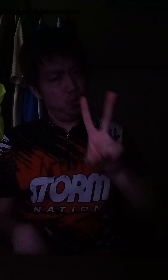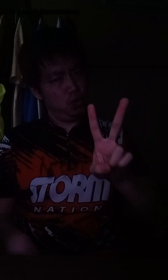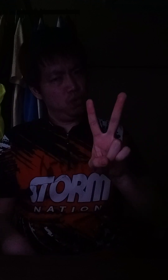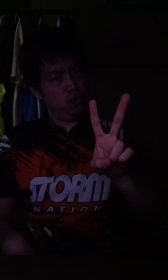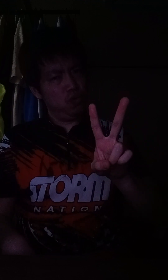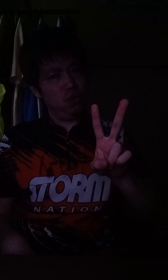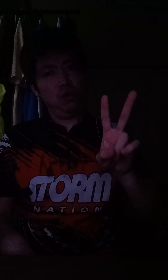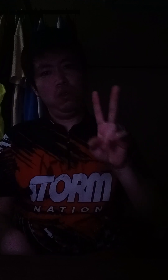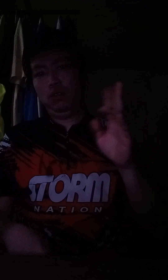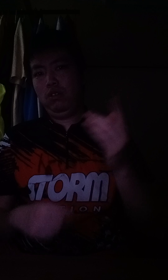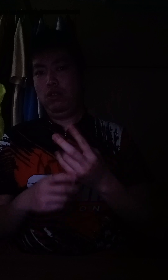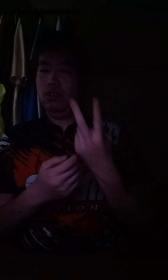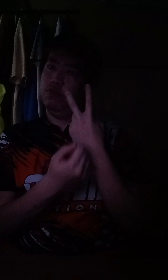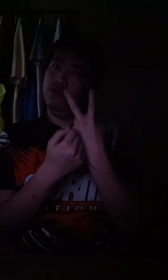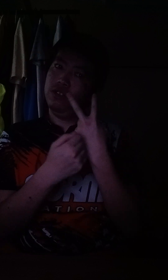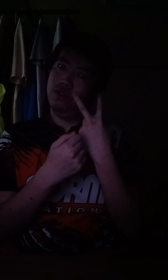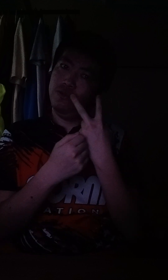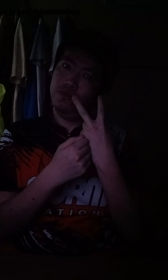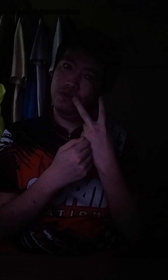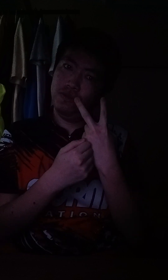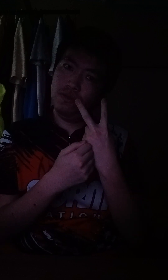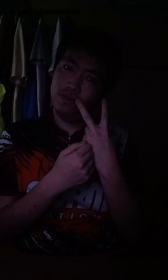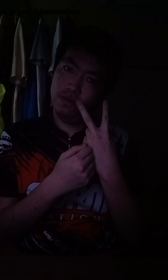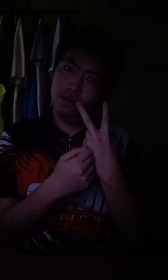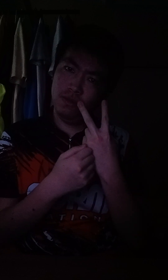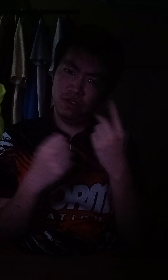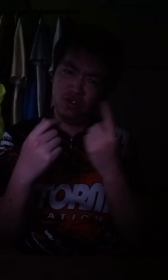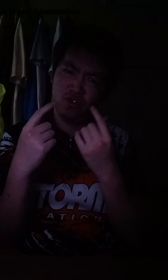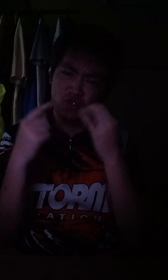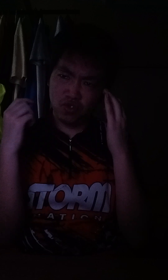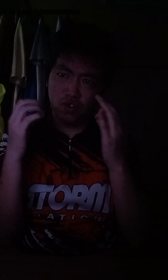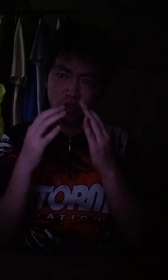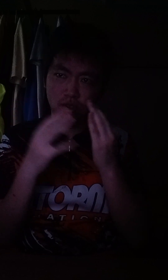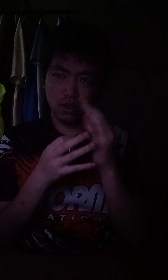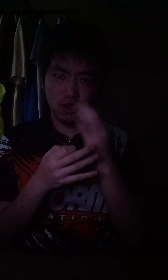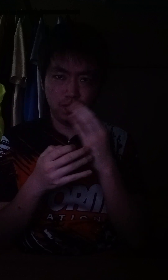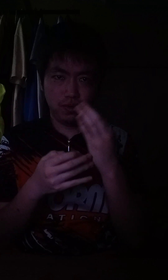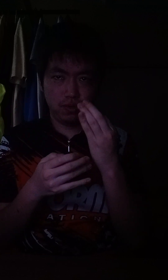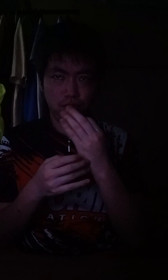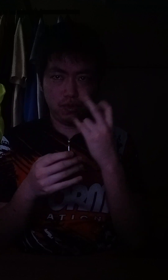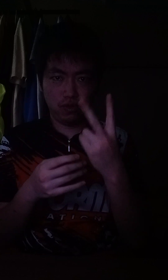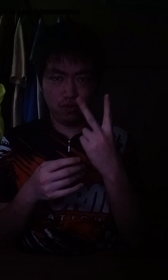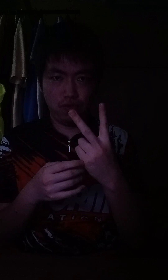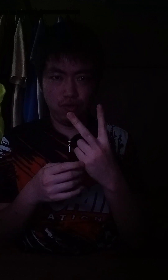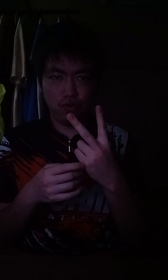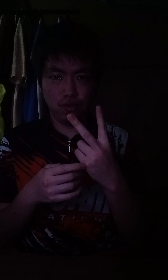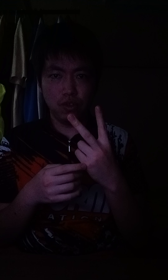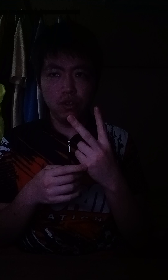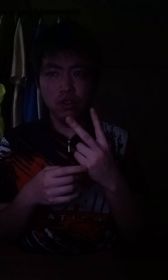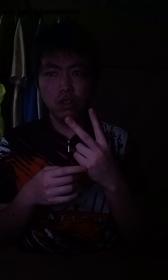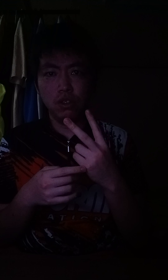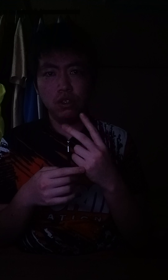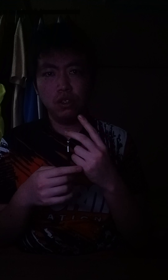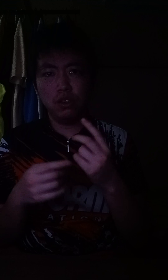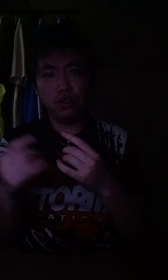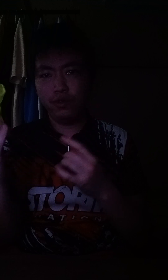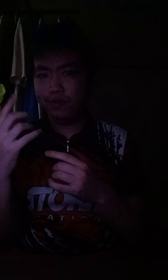다음에 이쪽 다리를 2번인가 했을 거예요. 이쪽 다리 2번 하고 이쪽 다리도